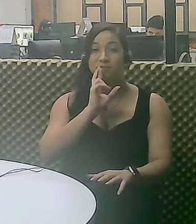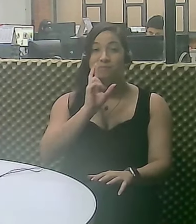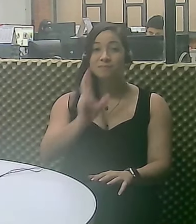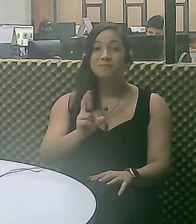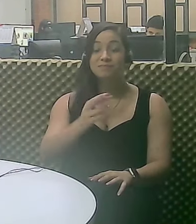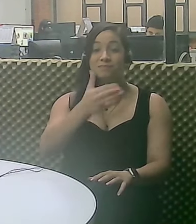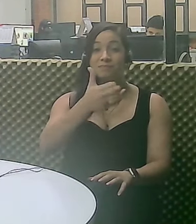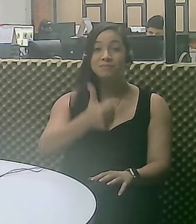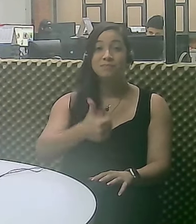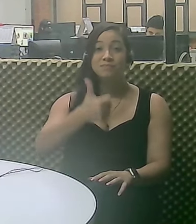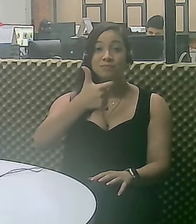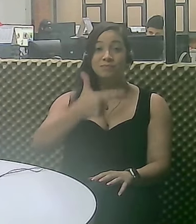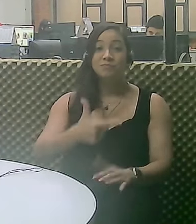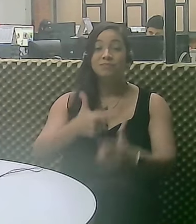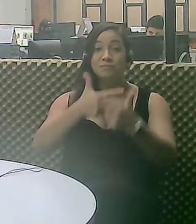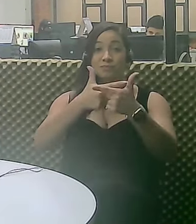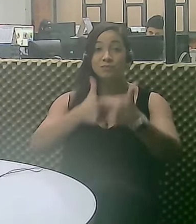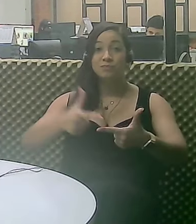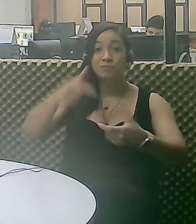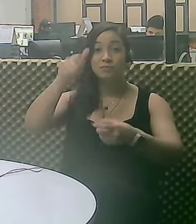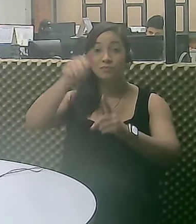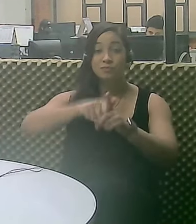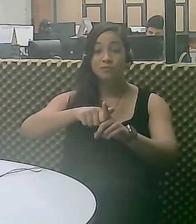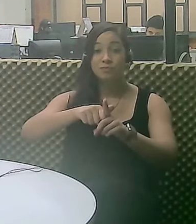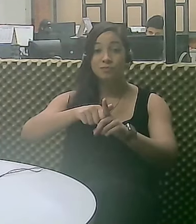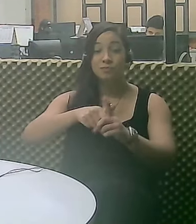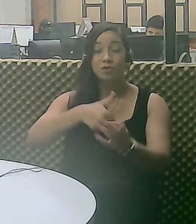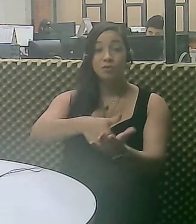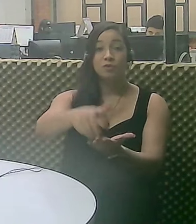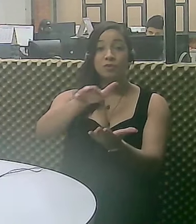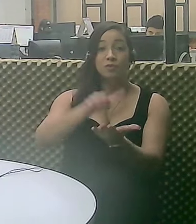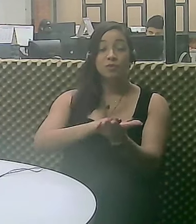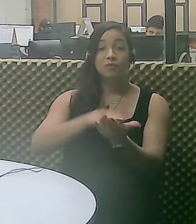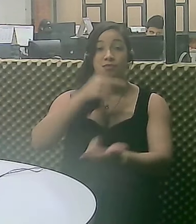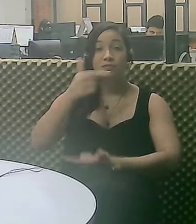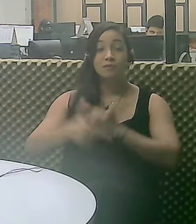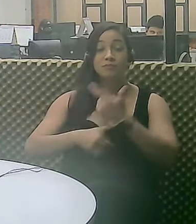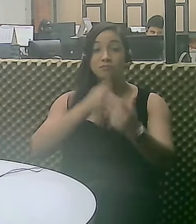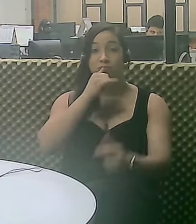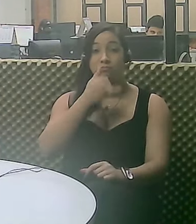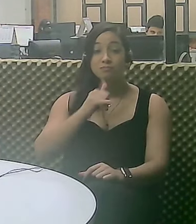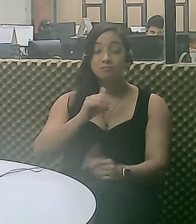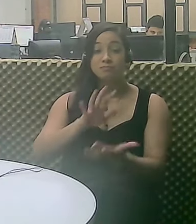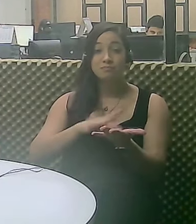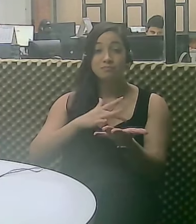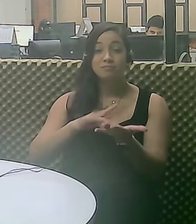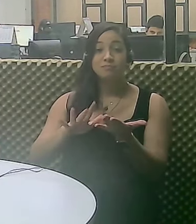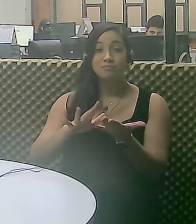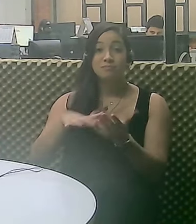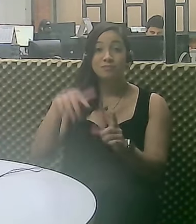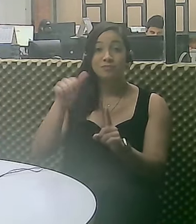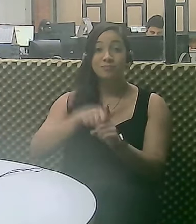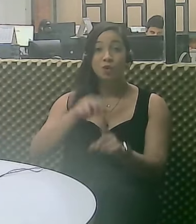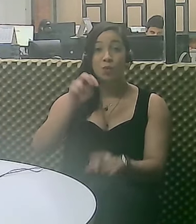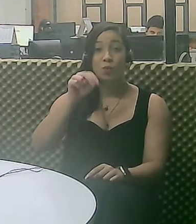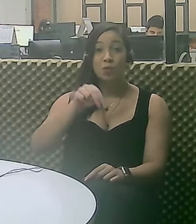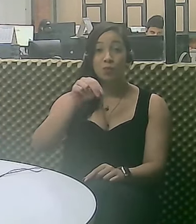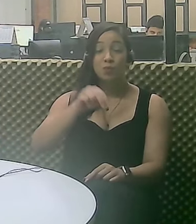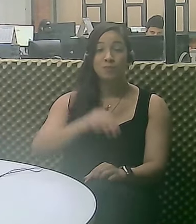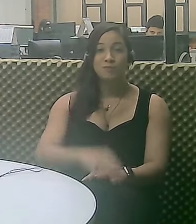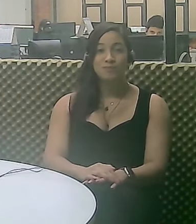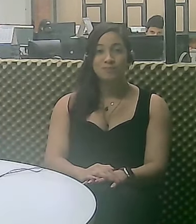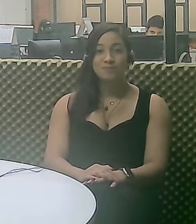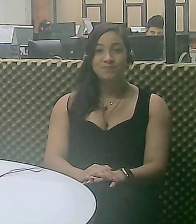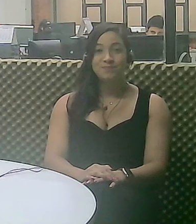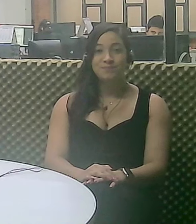do 12º sorteio mensal referente às notas fiscais de serviço eletrônica emitidas durante o mês de novembro.